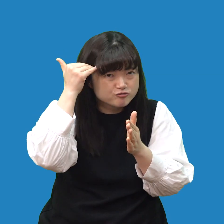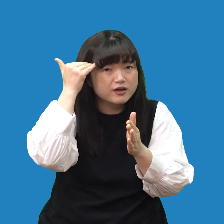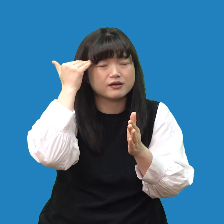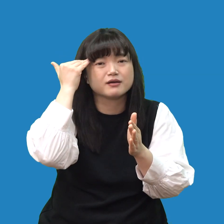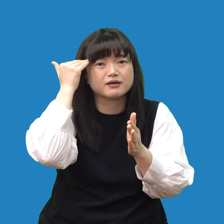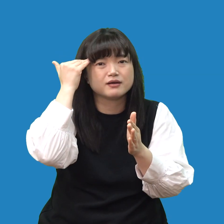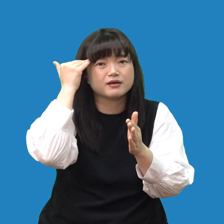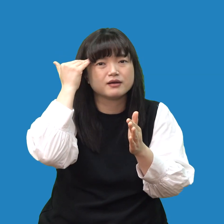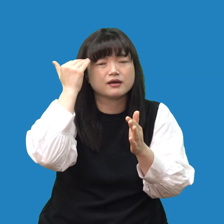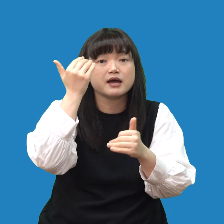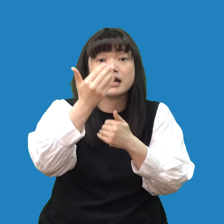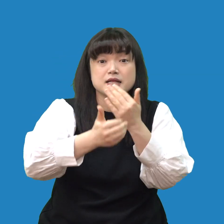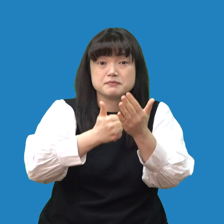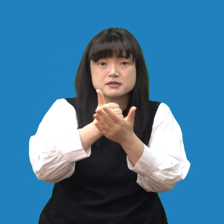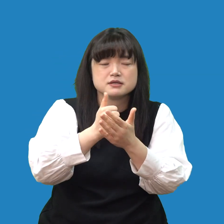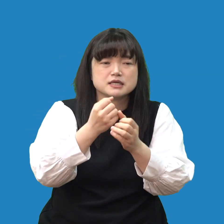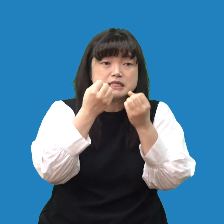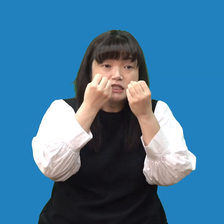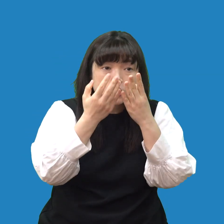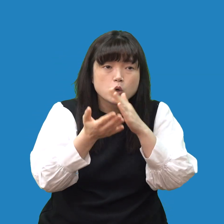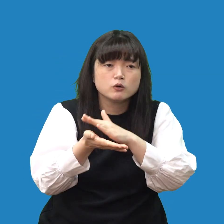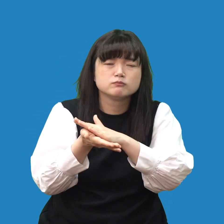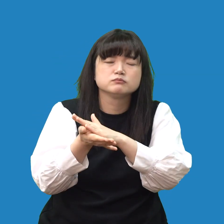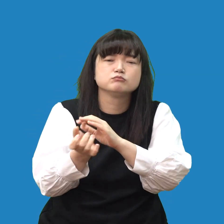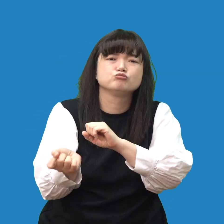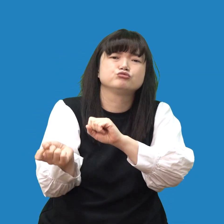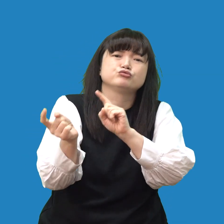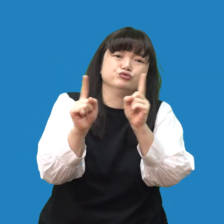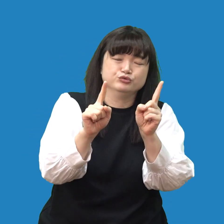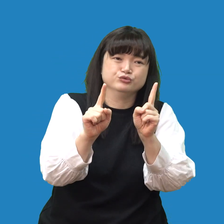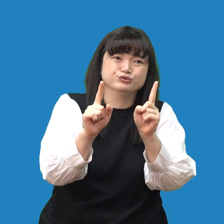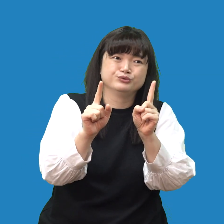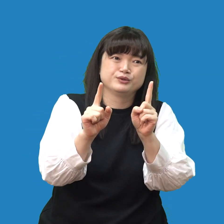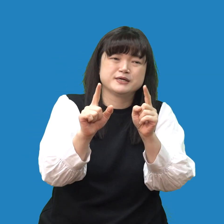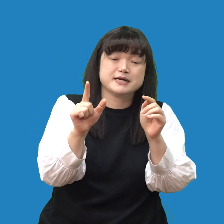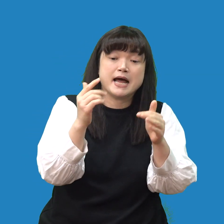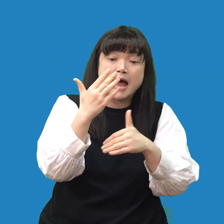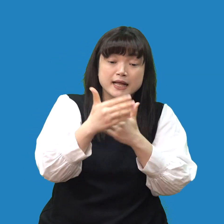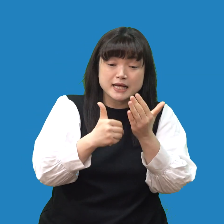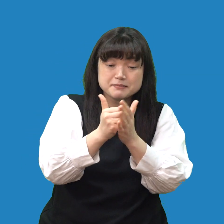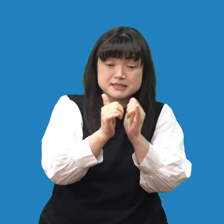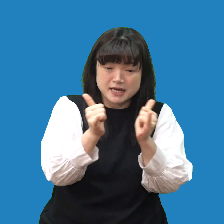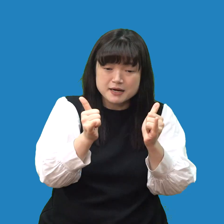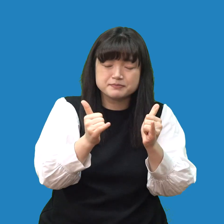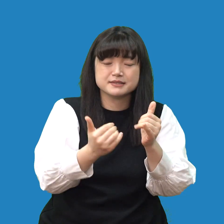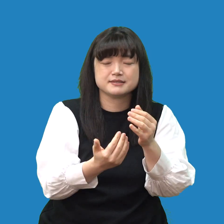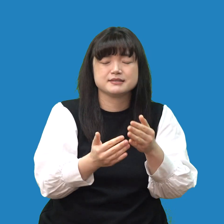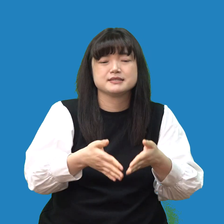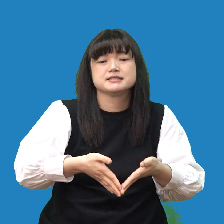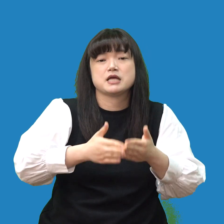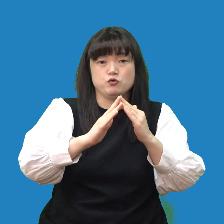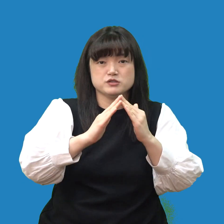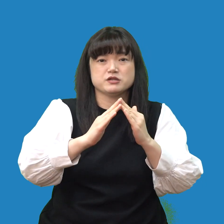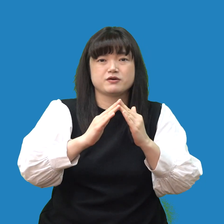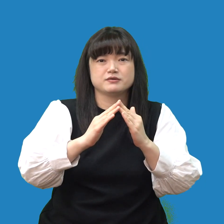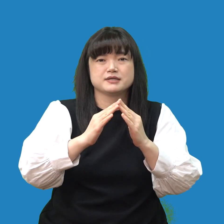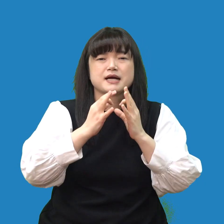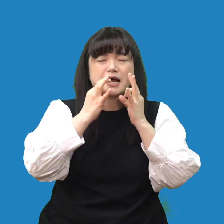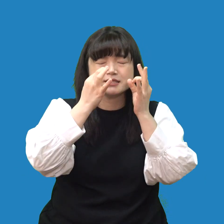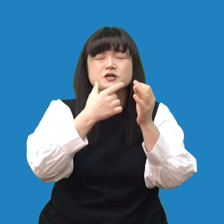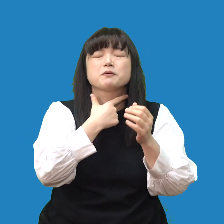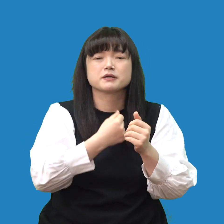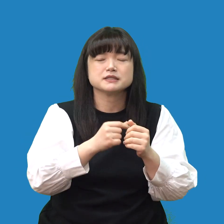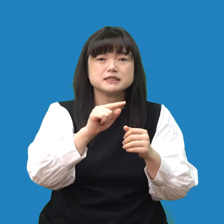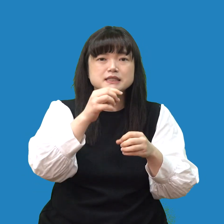하나님께서 참 새로운 부흥을 일으킬 그 자녀 세대를 일으켜 주실 것을 저는 간절히 바랍니다.